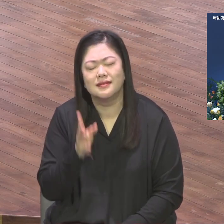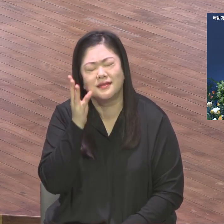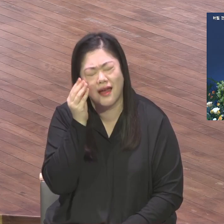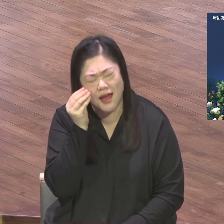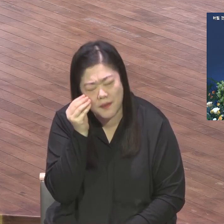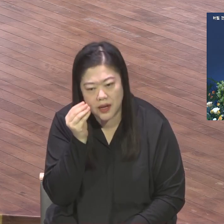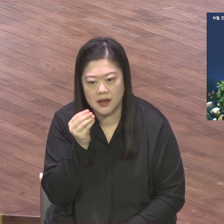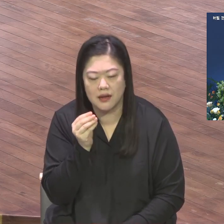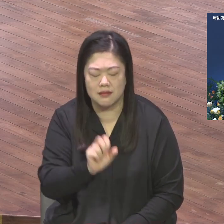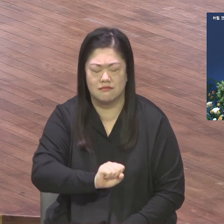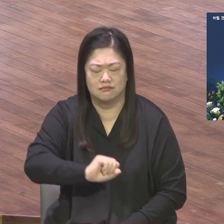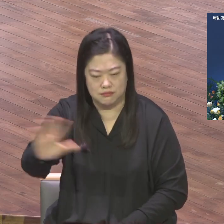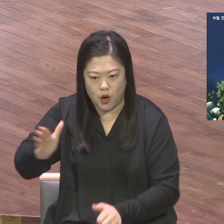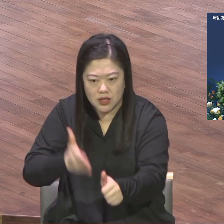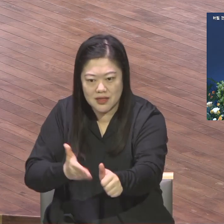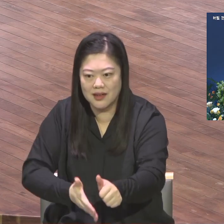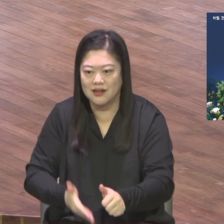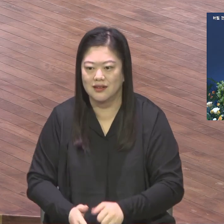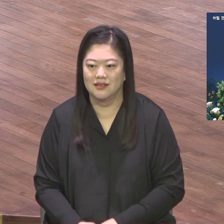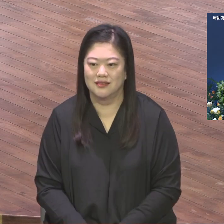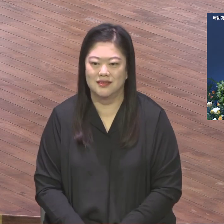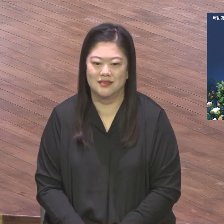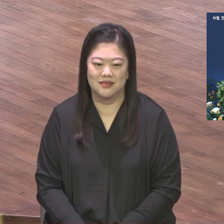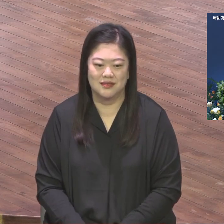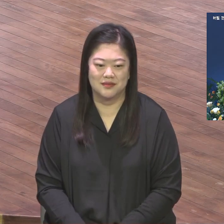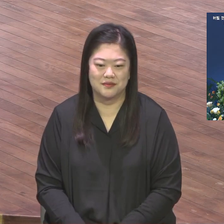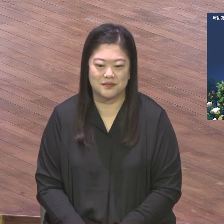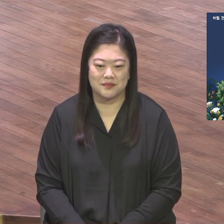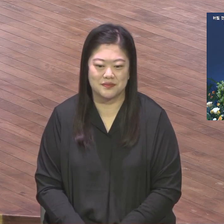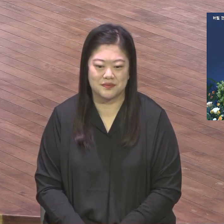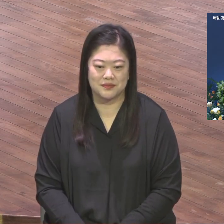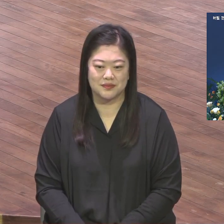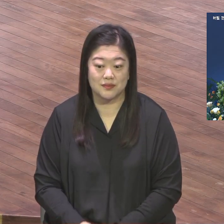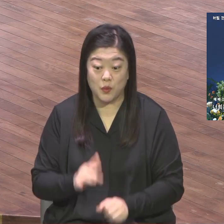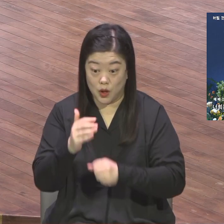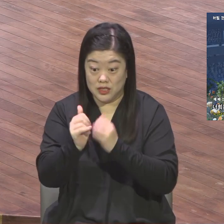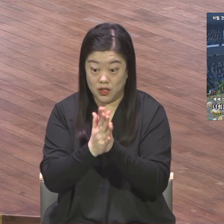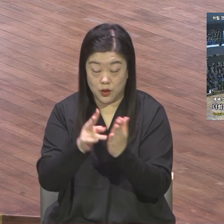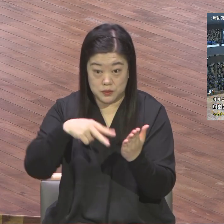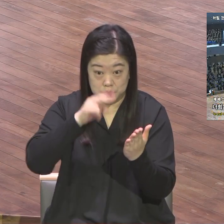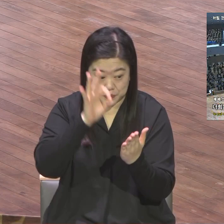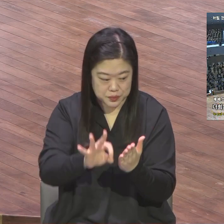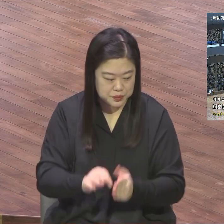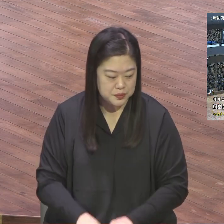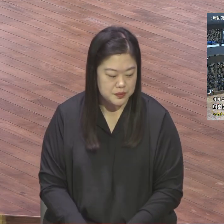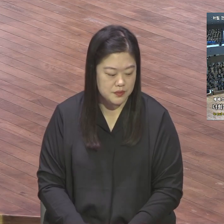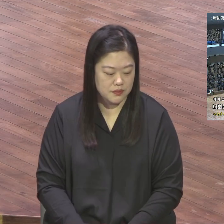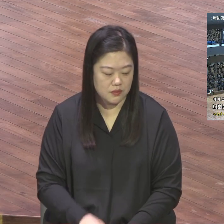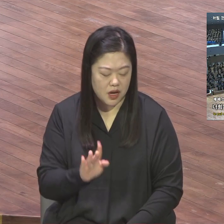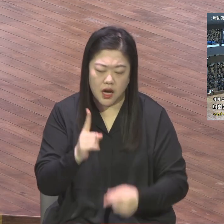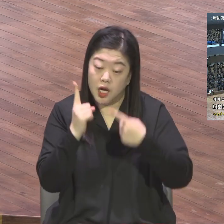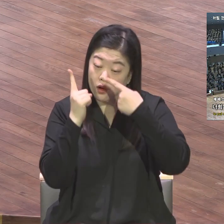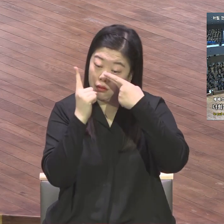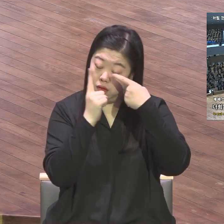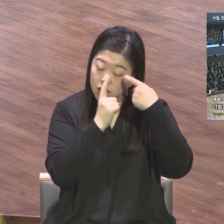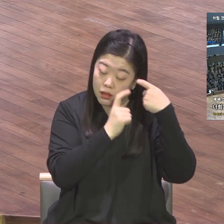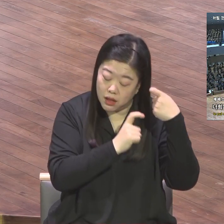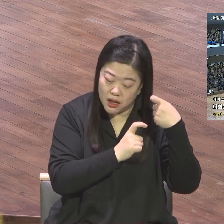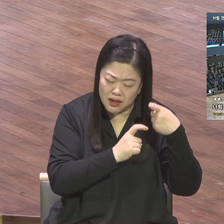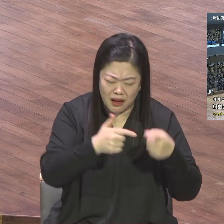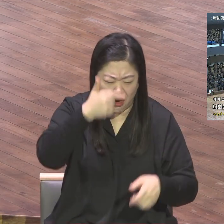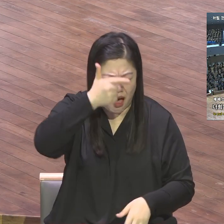바울이 에베소 4장 22절로 24절에 이렇게 강조합니다. 너희는 유혹의 욕심을 따라